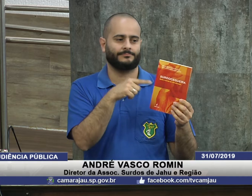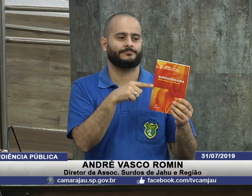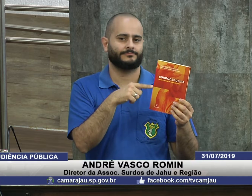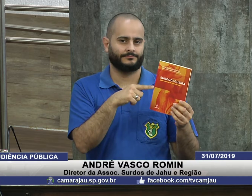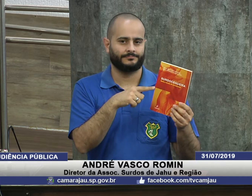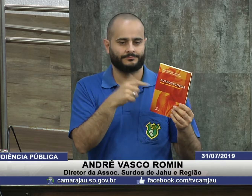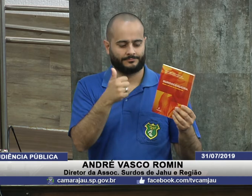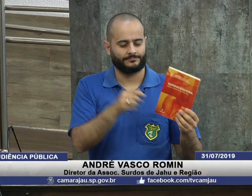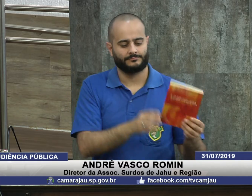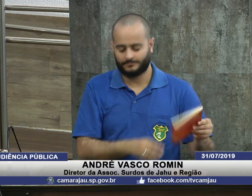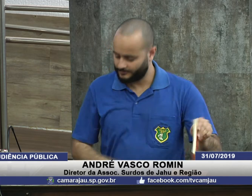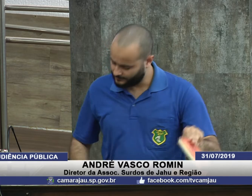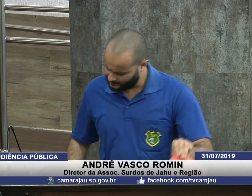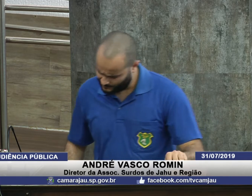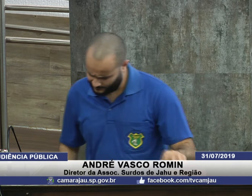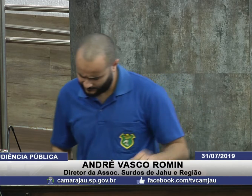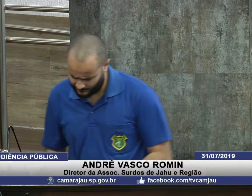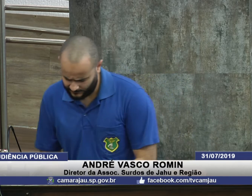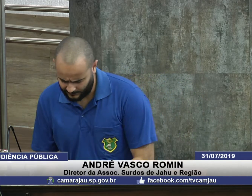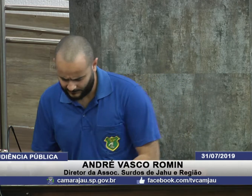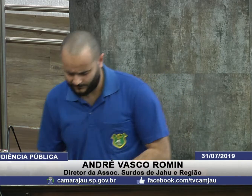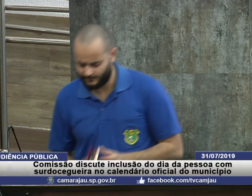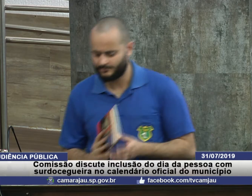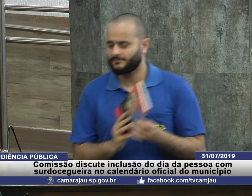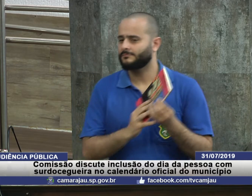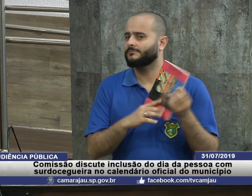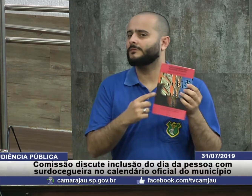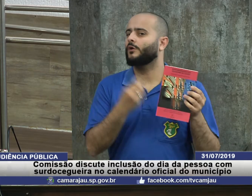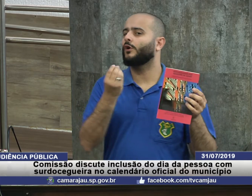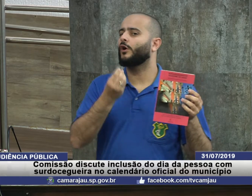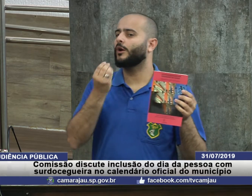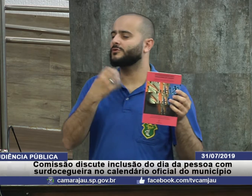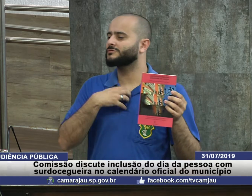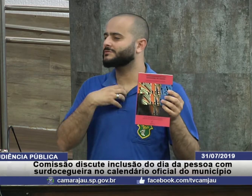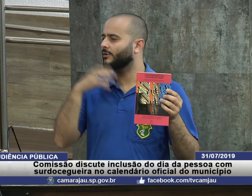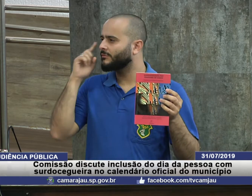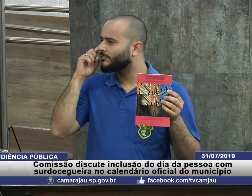Esse é um material bem importante também, uma publicação da área da surdo-cegueira.